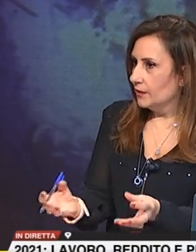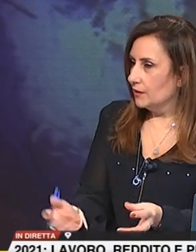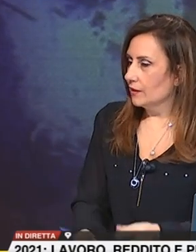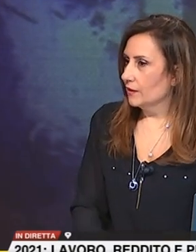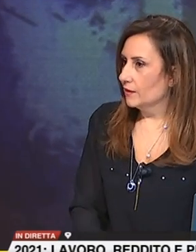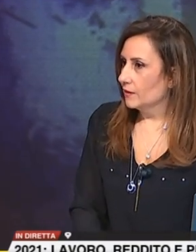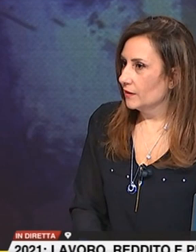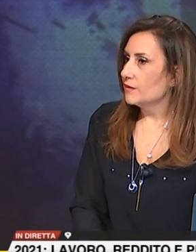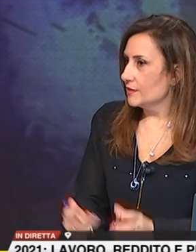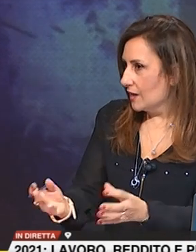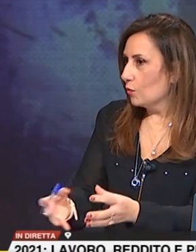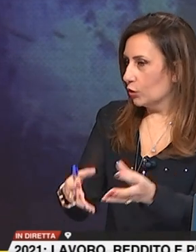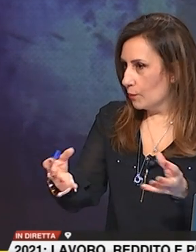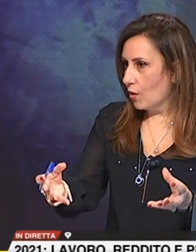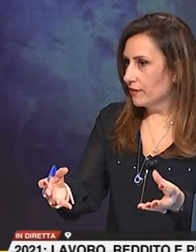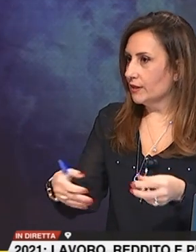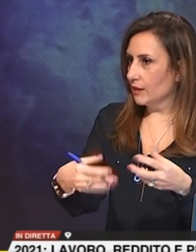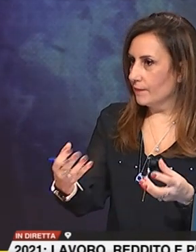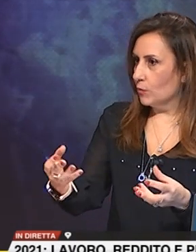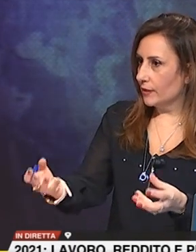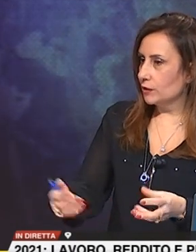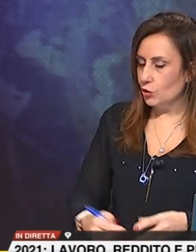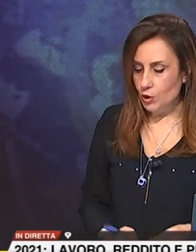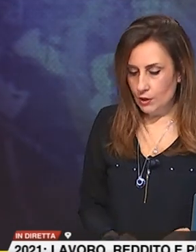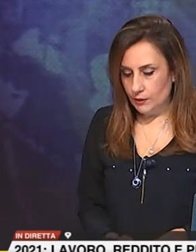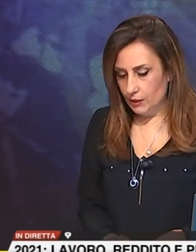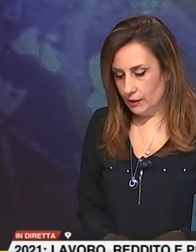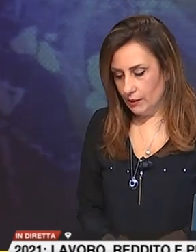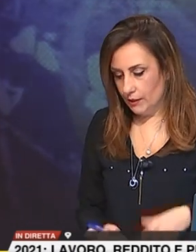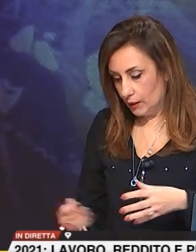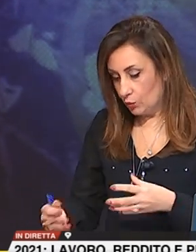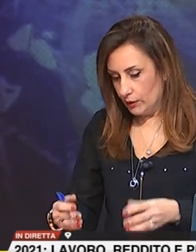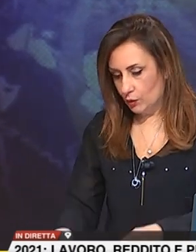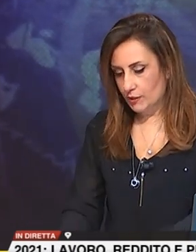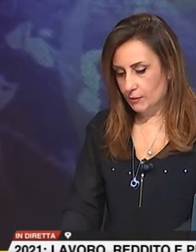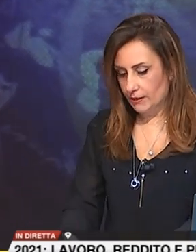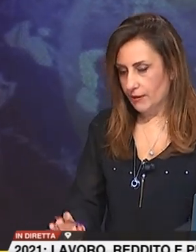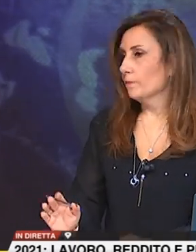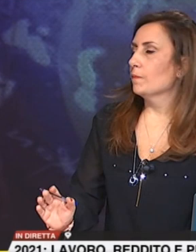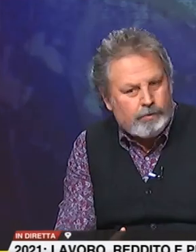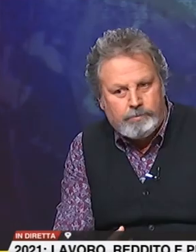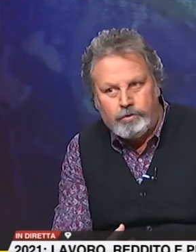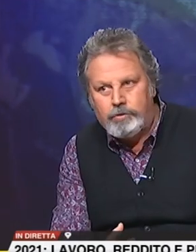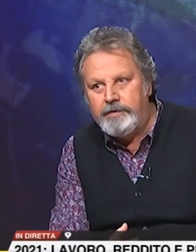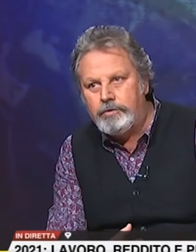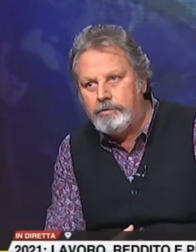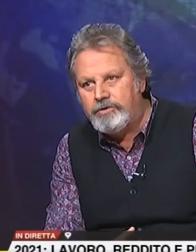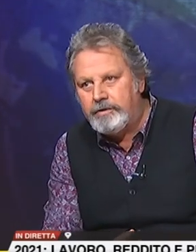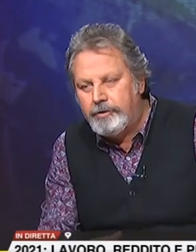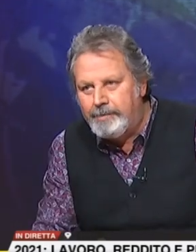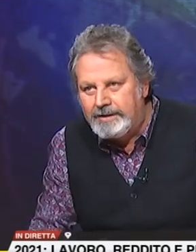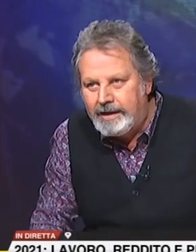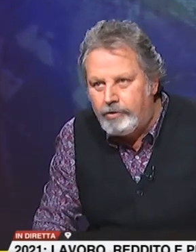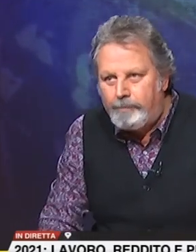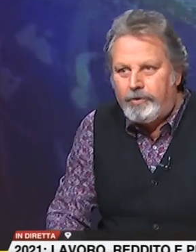perché si sa quello che può avvenire, l'abbiamo anche detto nelle alcune settimane. Guardano, io sono molto convinto di questo,